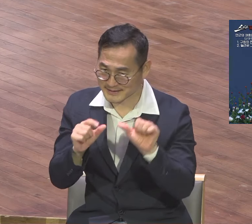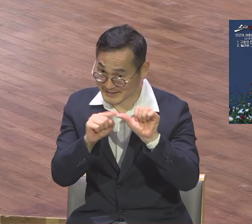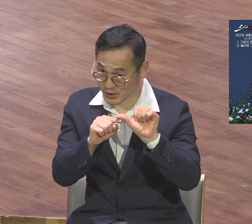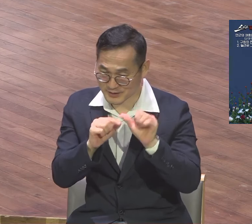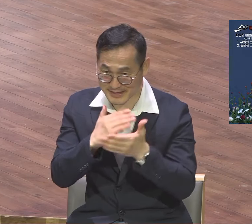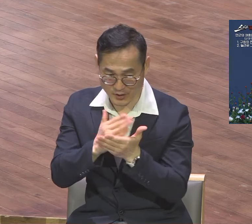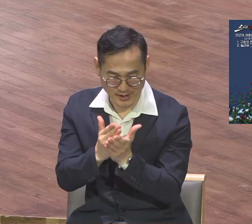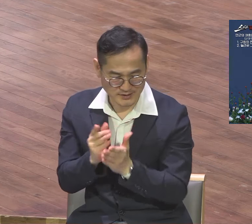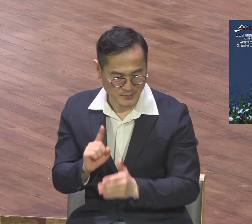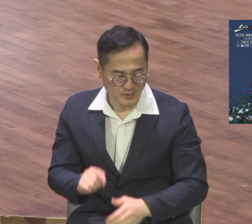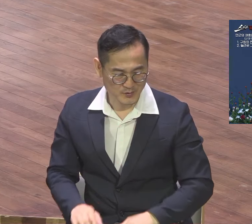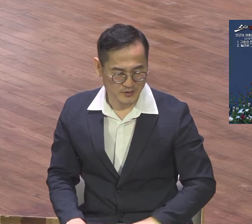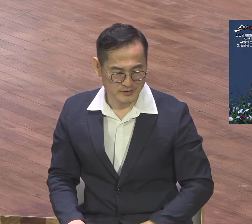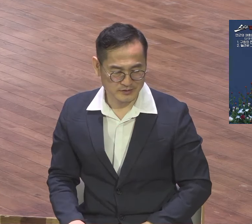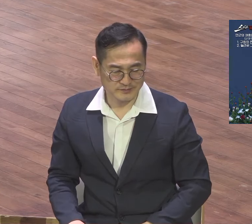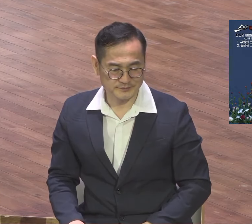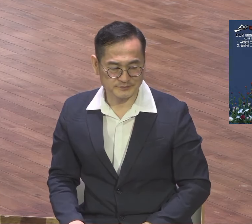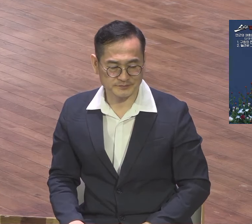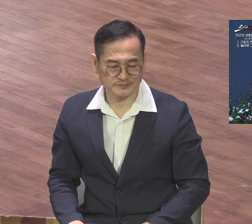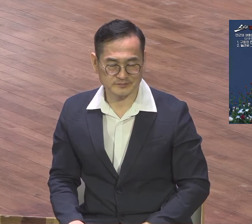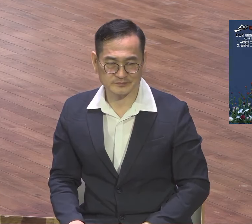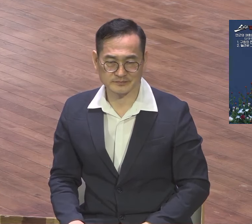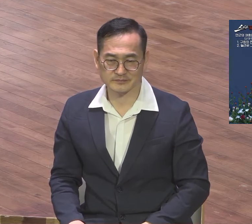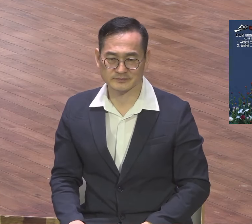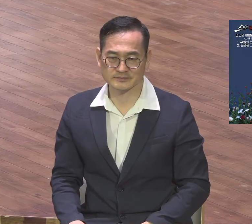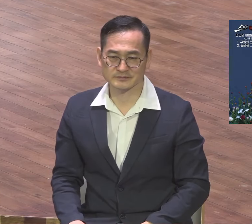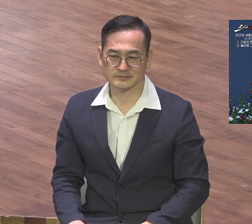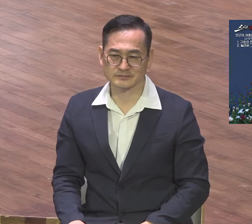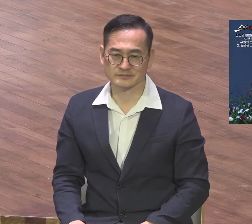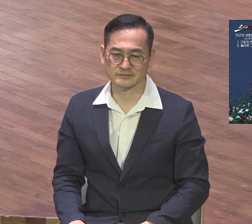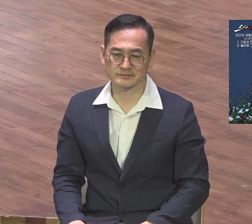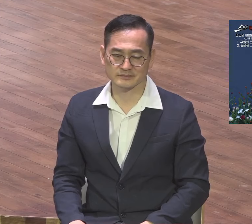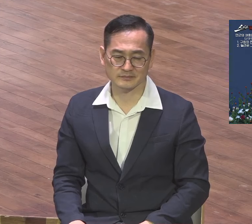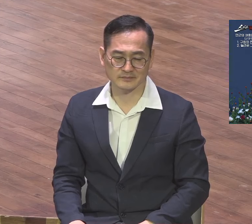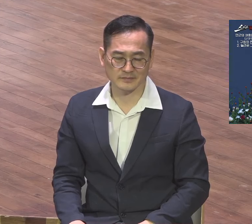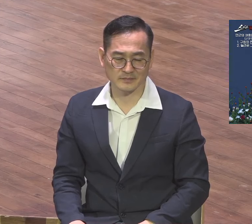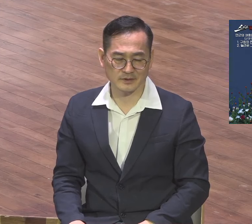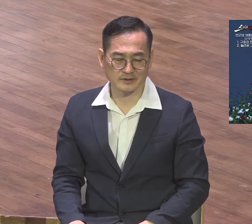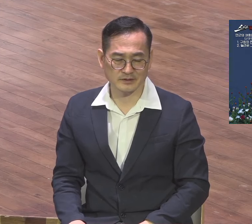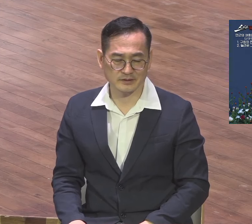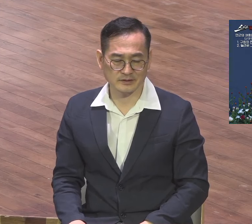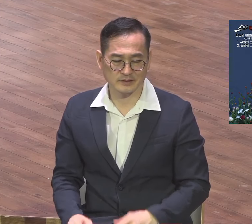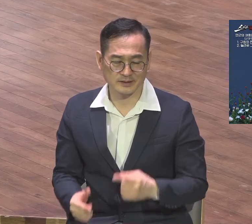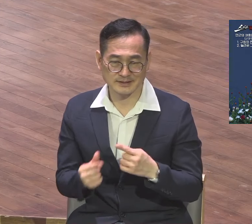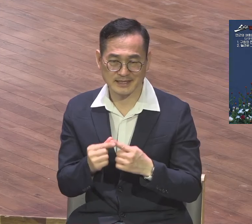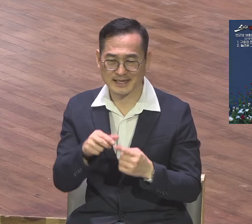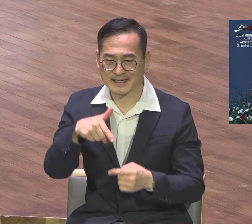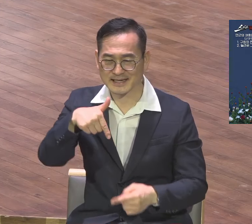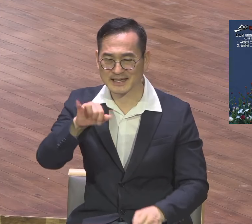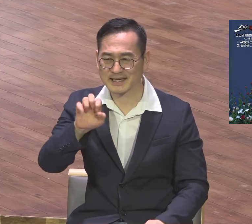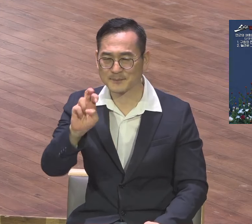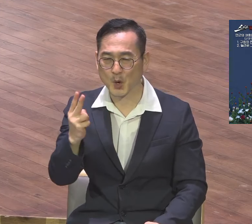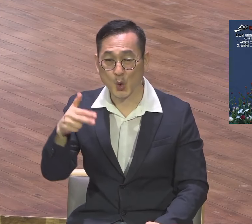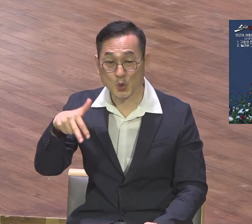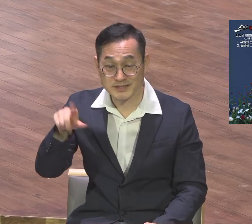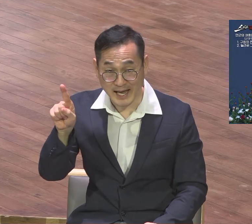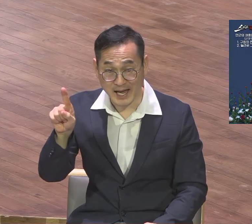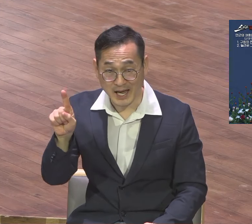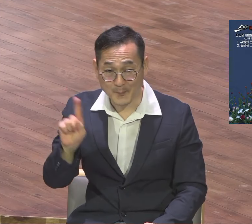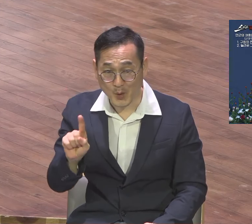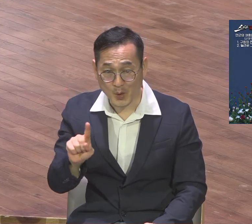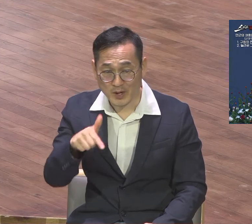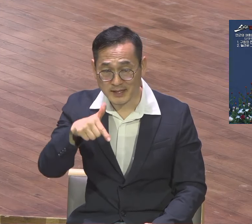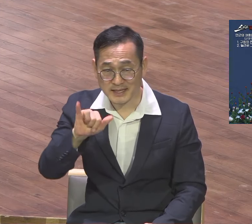이 이름은 우리에게 중요한 영적인 메시지를 주고 있잖아요. 첫째, 기묘자라. 기묘자가 뭐예요?